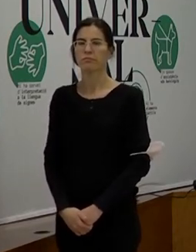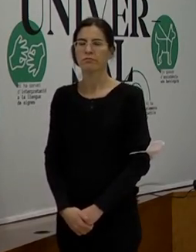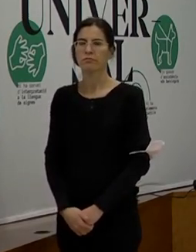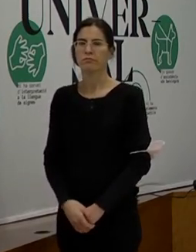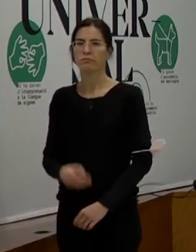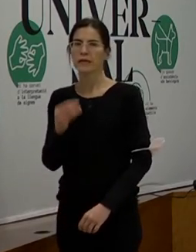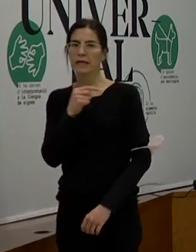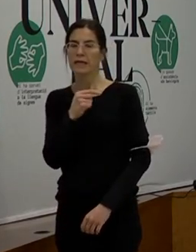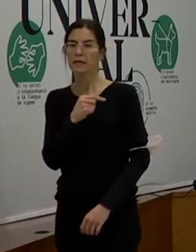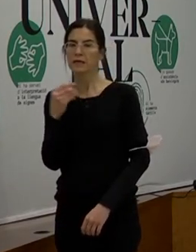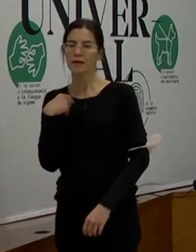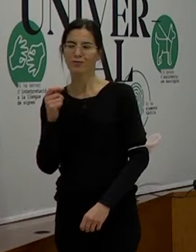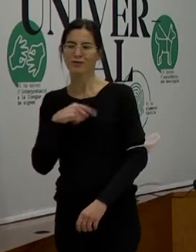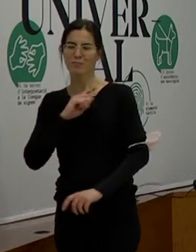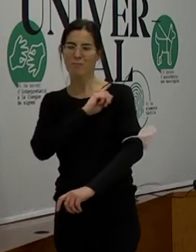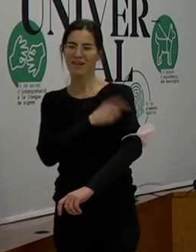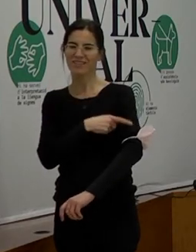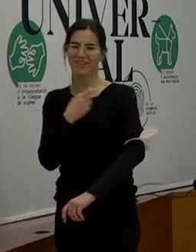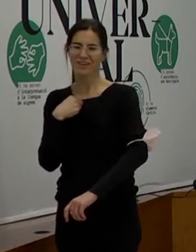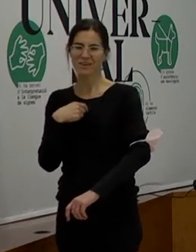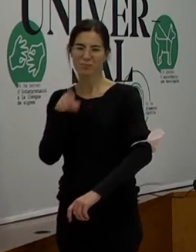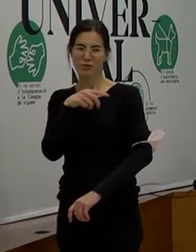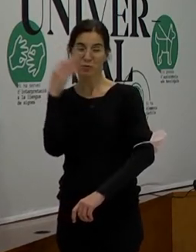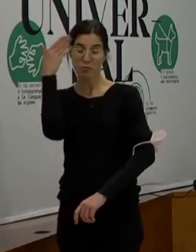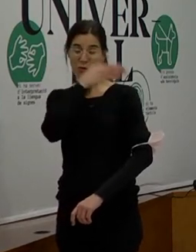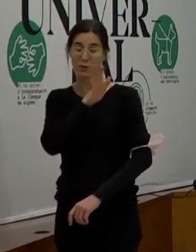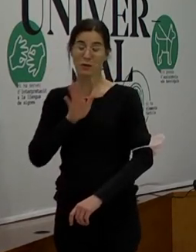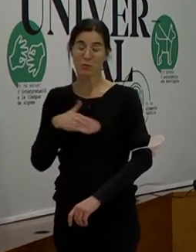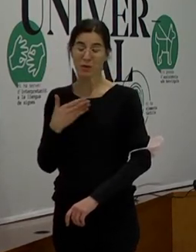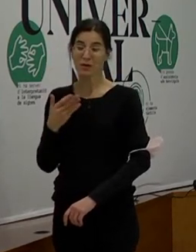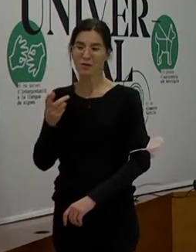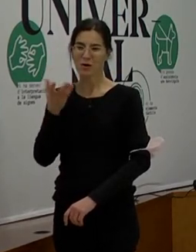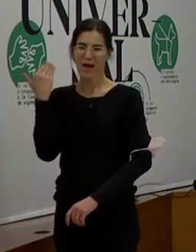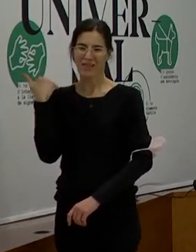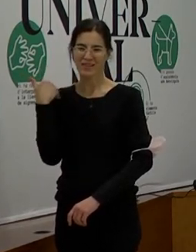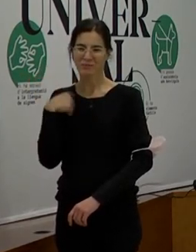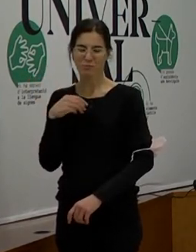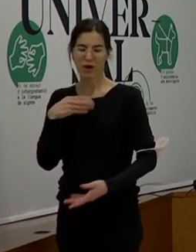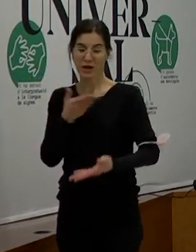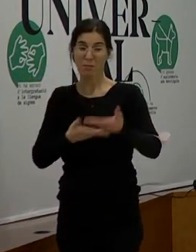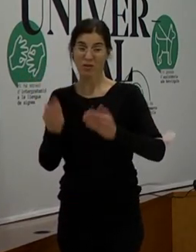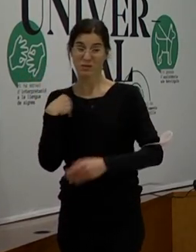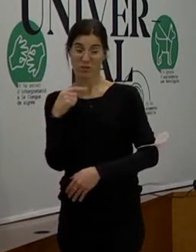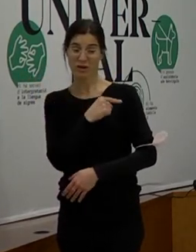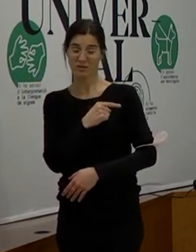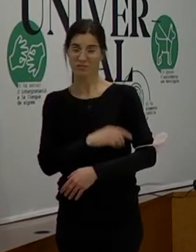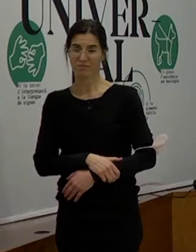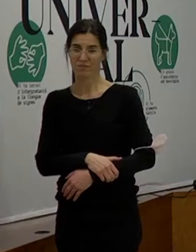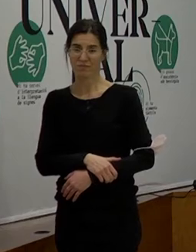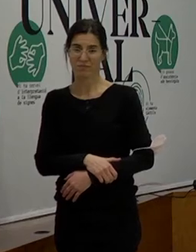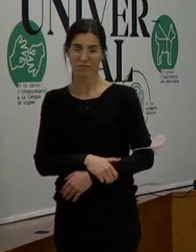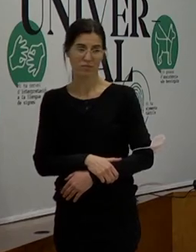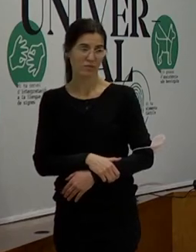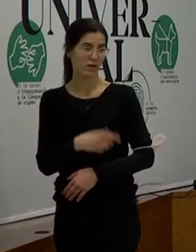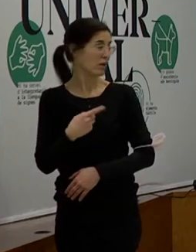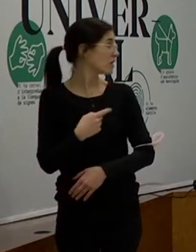Aquí ens hem atrevit, no sé, no us haureu fixat, però abans els canviadors eren això. Hi havia la